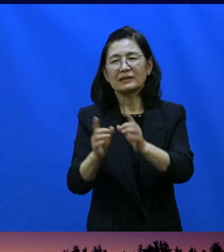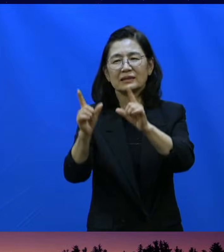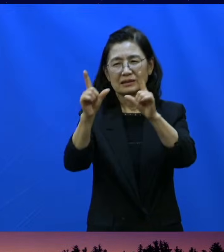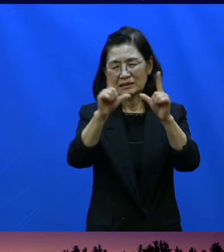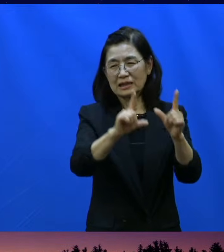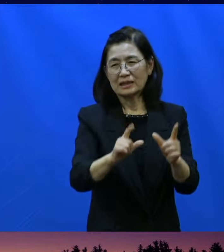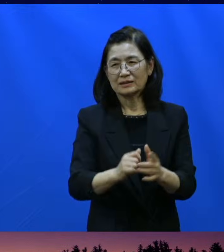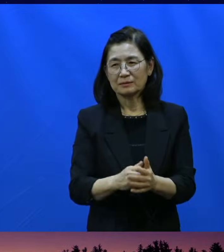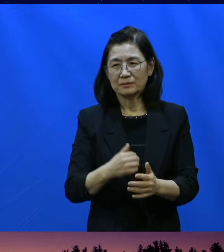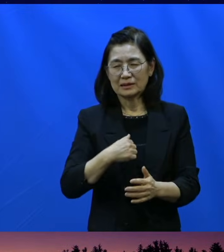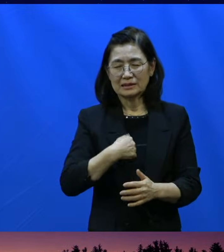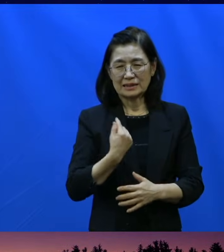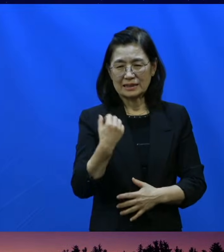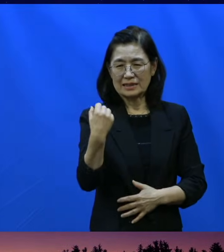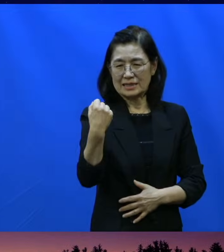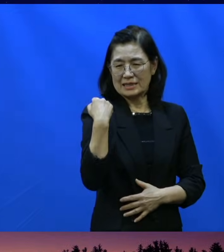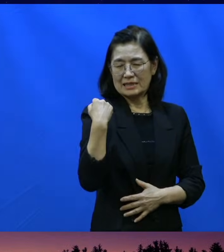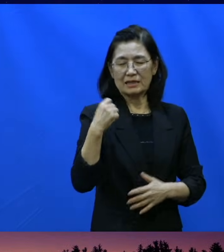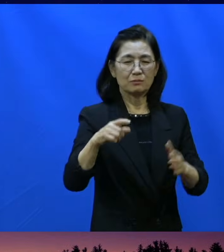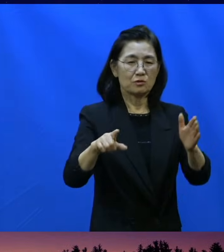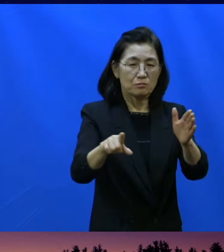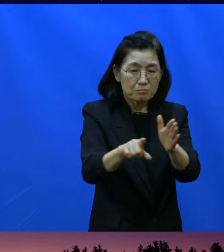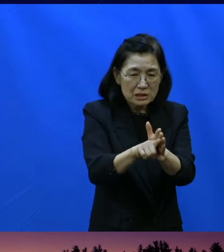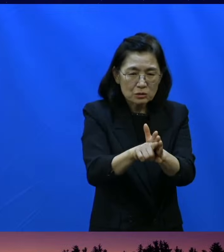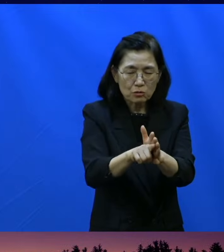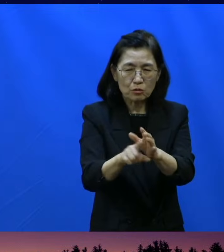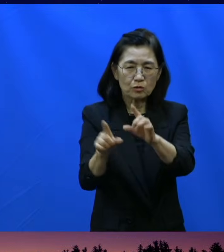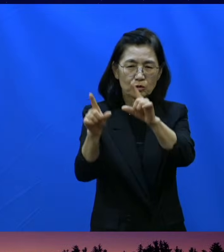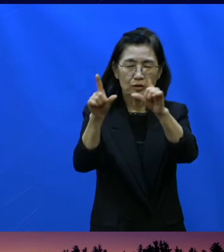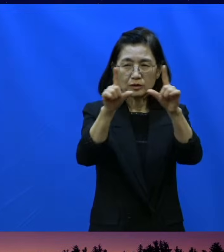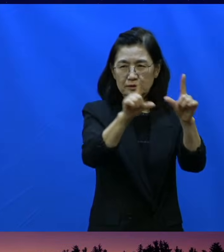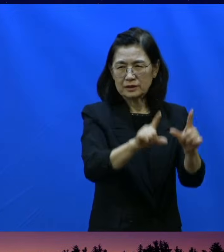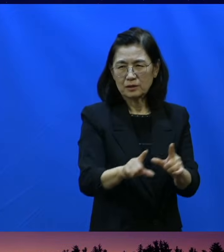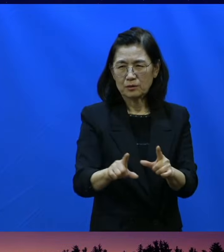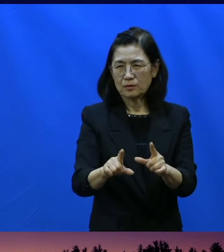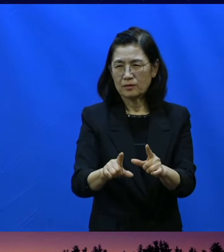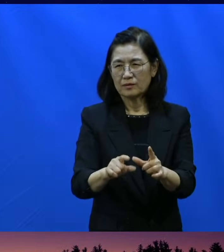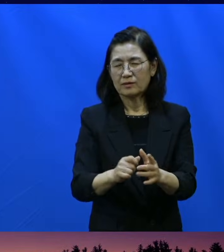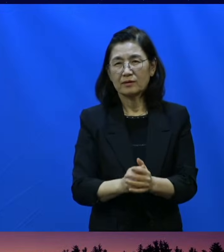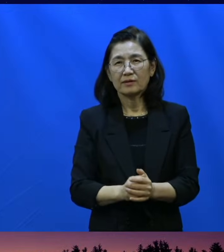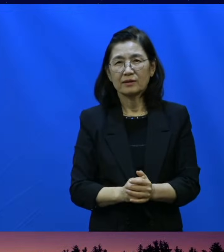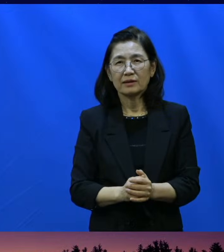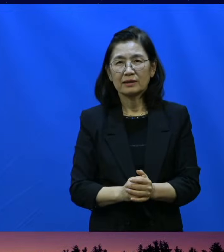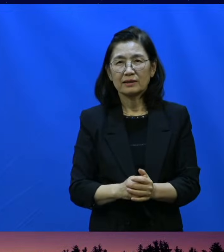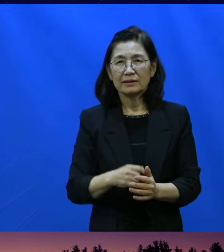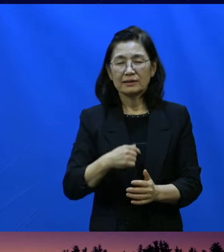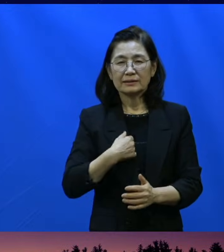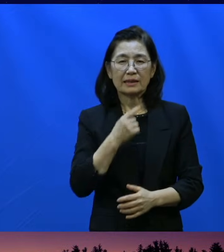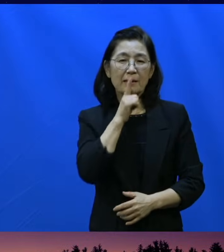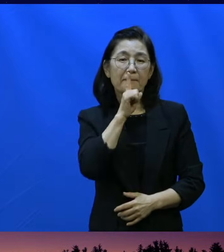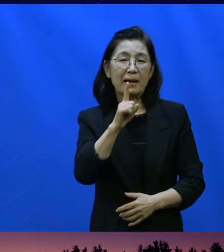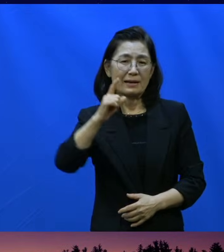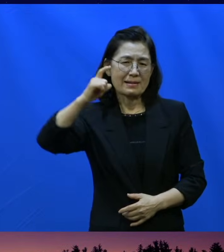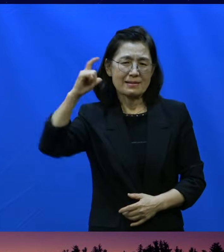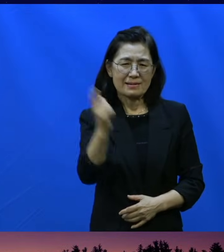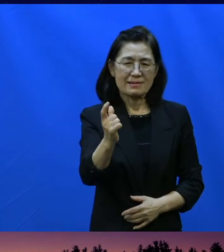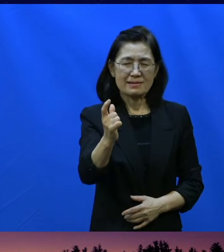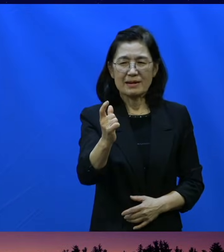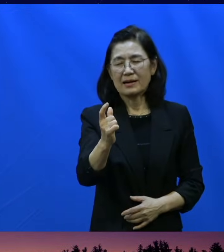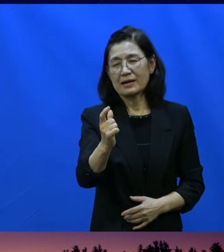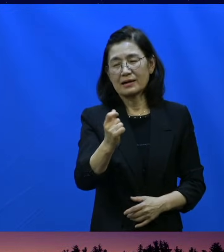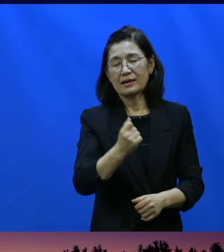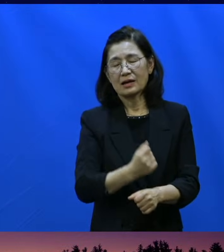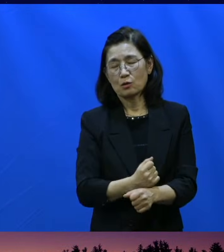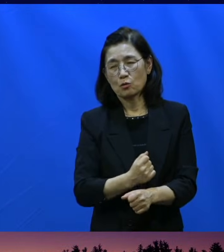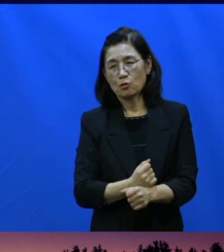자기의 힘만을 믿고 살아온 거죠. 얼마나 매서워요. 얼마나 독선적이에요. 얼마나 날카로워요. 얼마나 자기 주장이 강해요. 여러분,